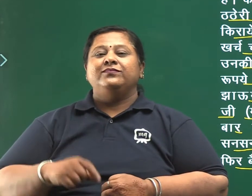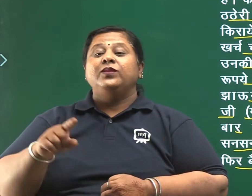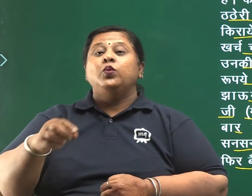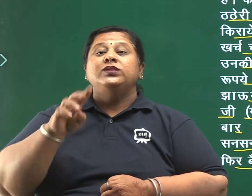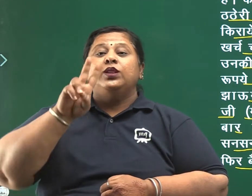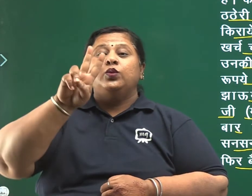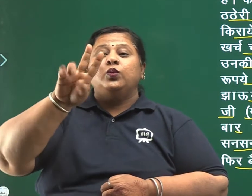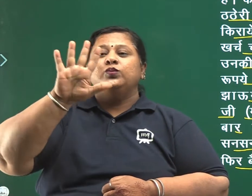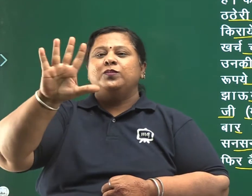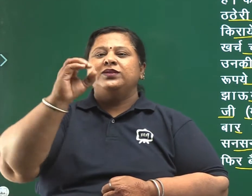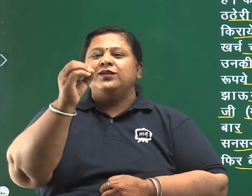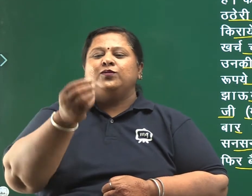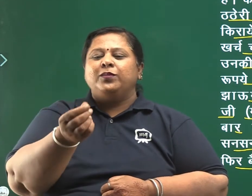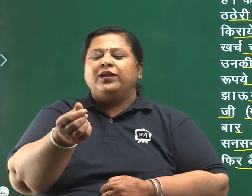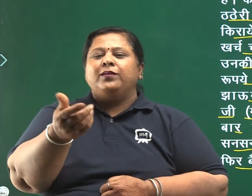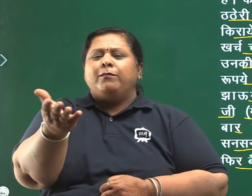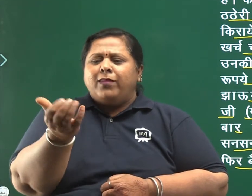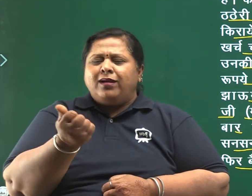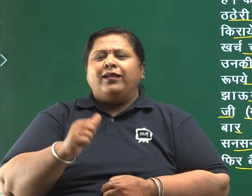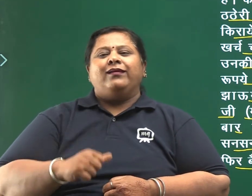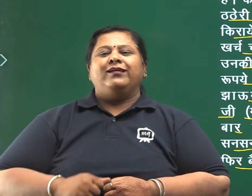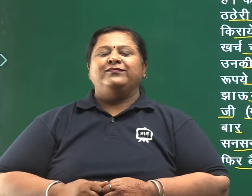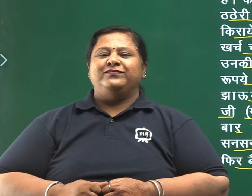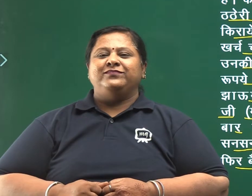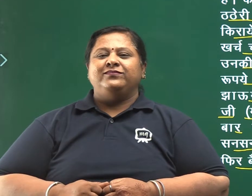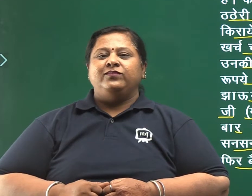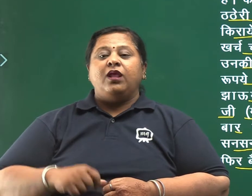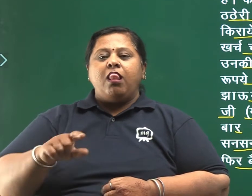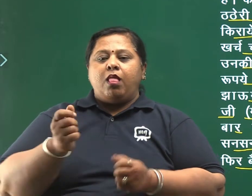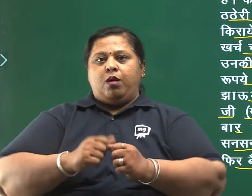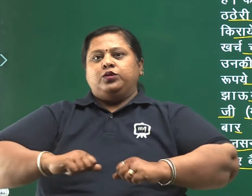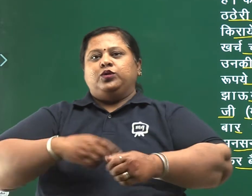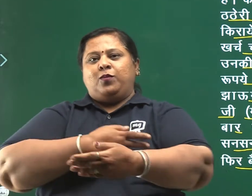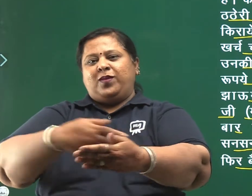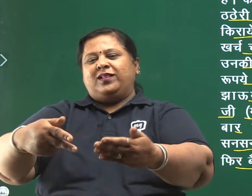उनसे 250 रुपये मांग रही है। लाला झावमल